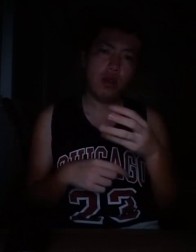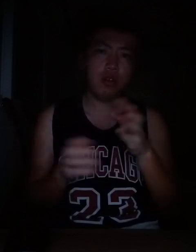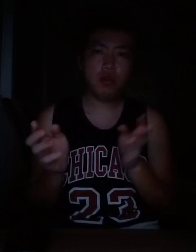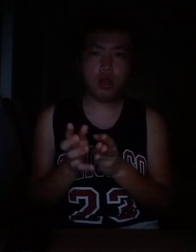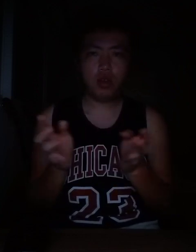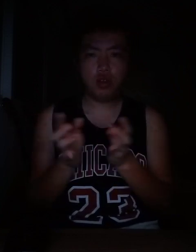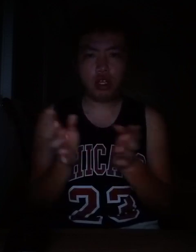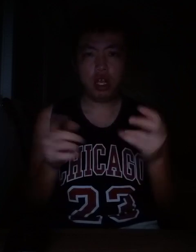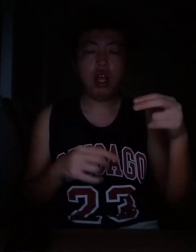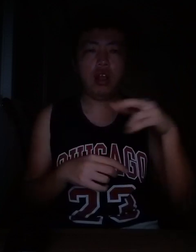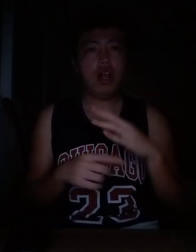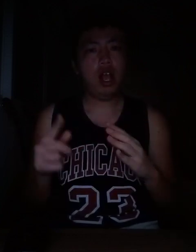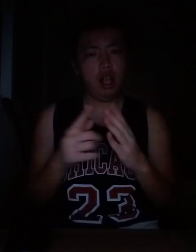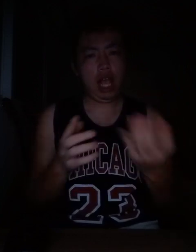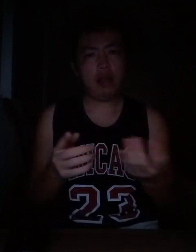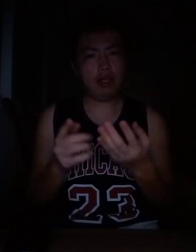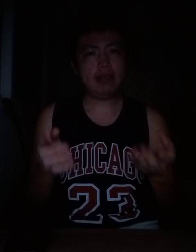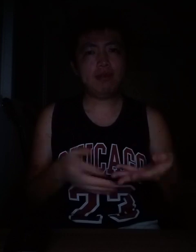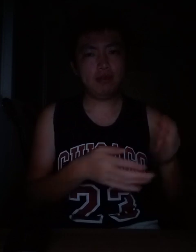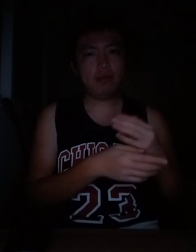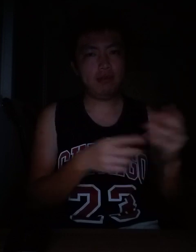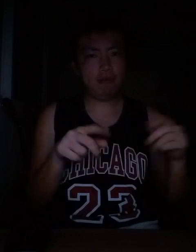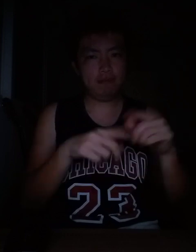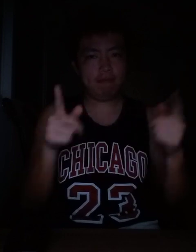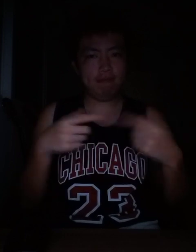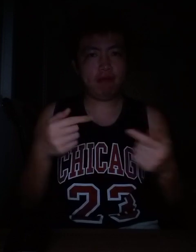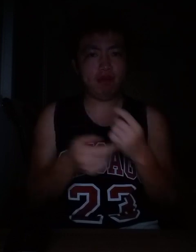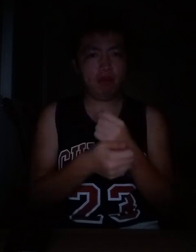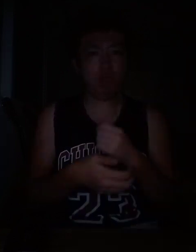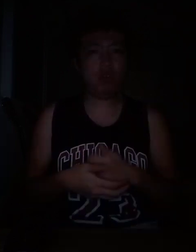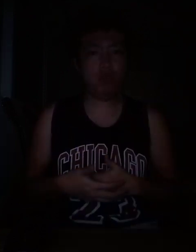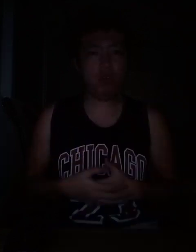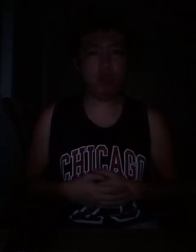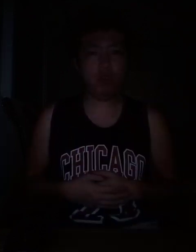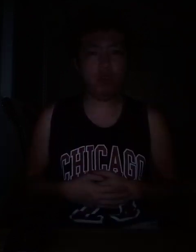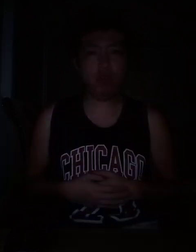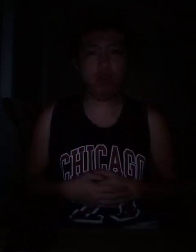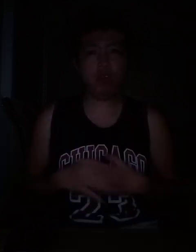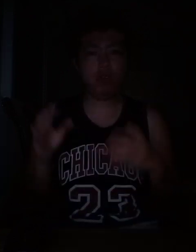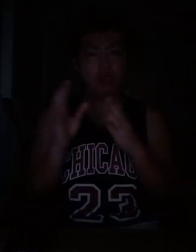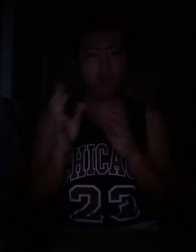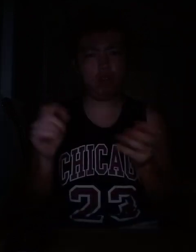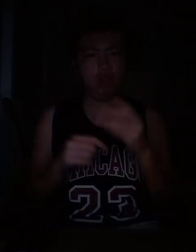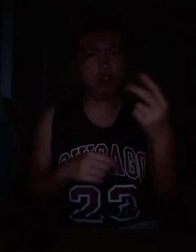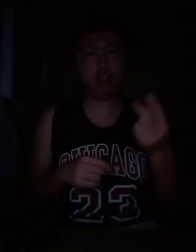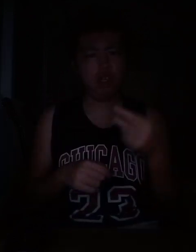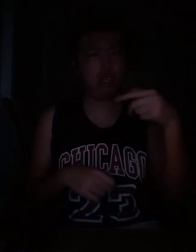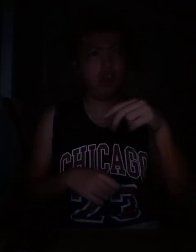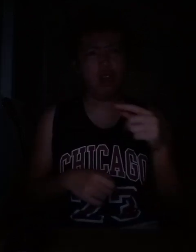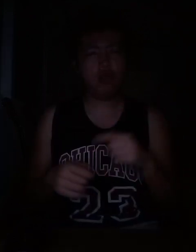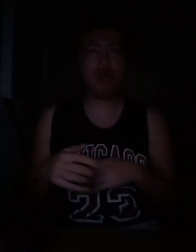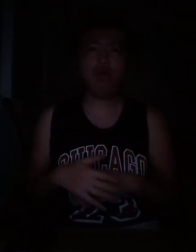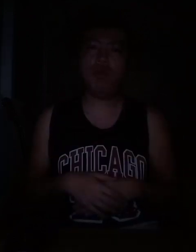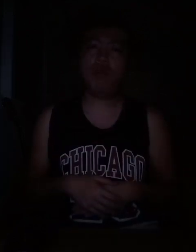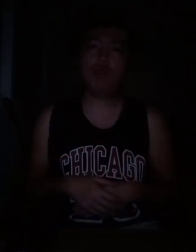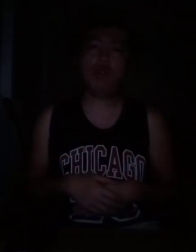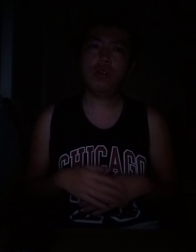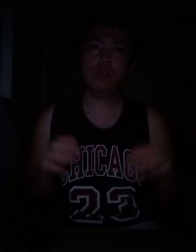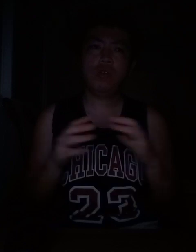정무부지사가 행사에 참석하는 것으로 되어 있습니다. 그런데 여름 휴가에 들어갔다던 오영훈 지사는 오후